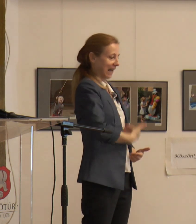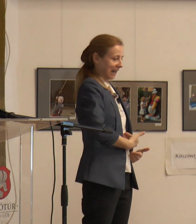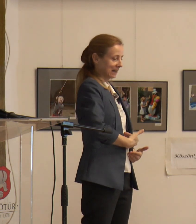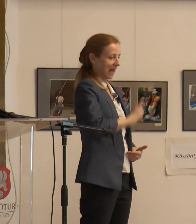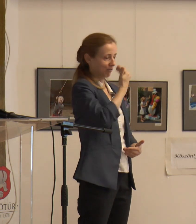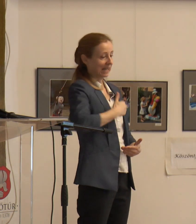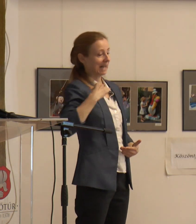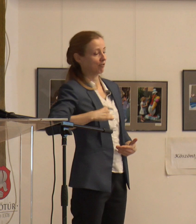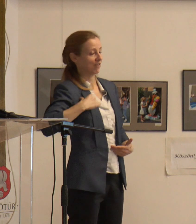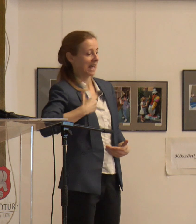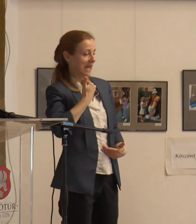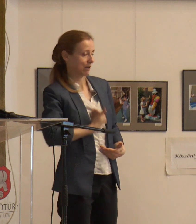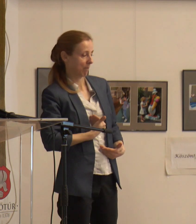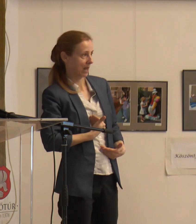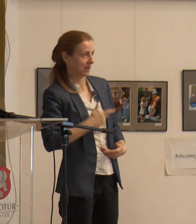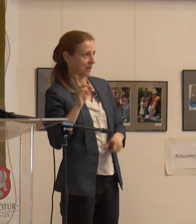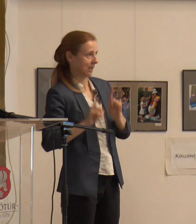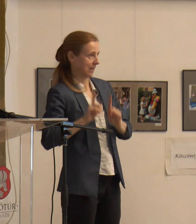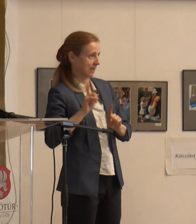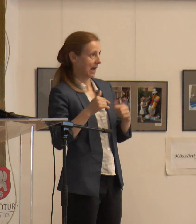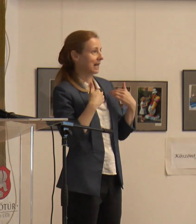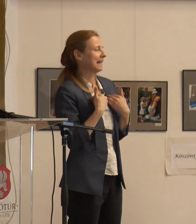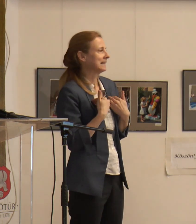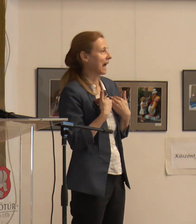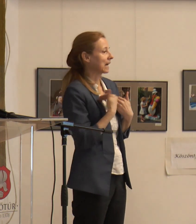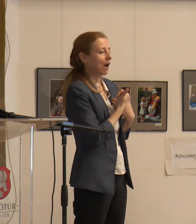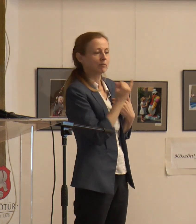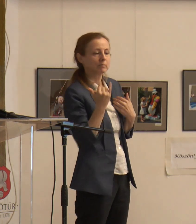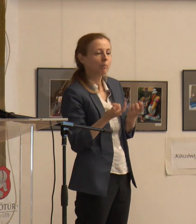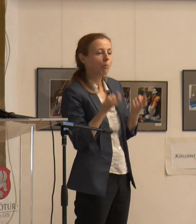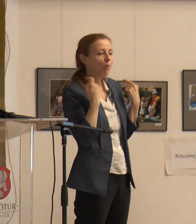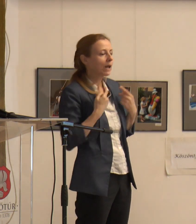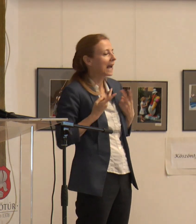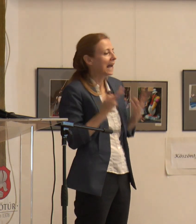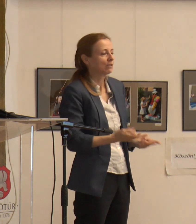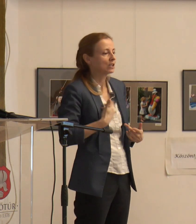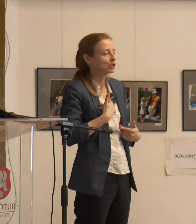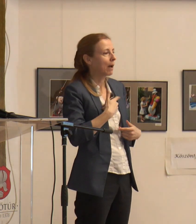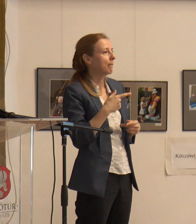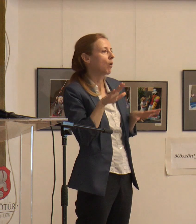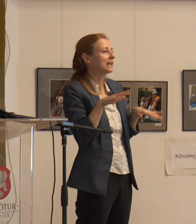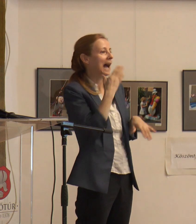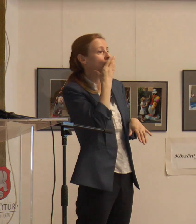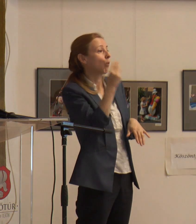félig fehérben jár. Nekem valamennyi között legkedvesebb madaram a gólya.